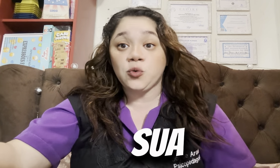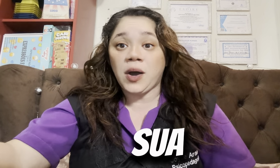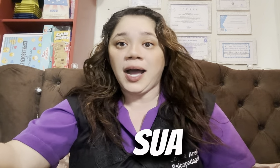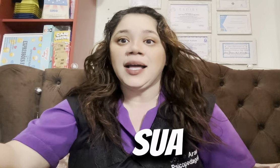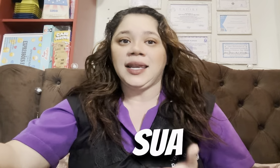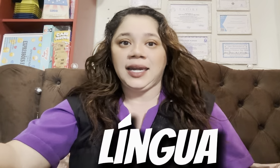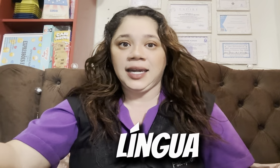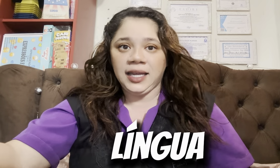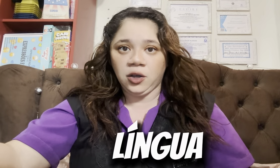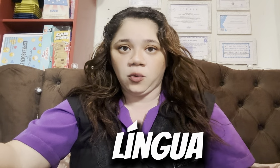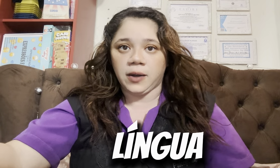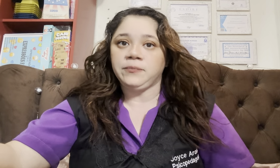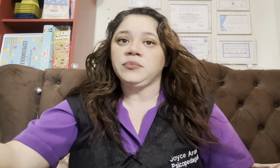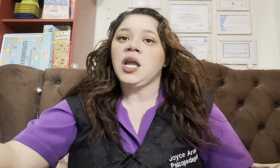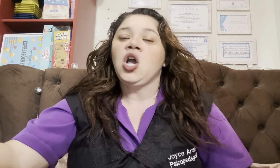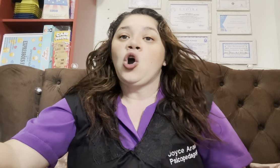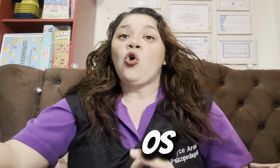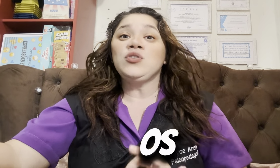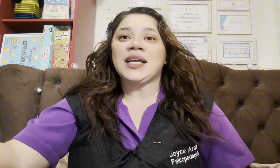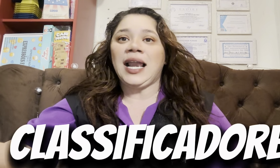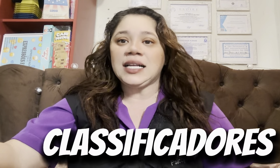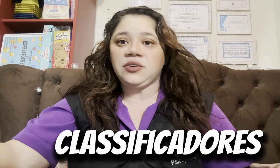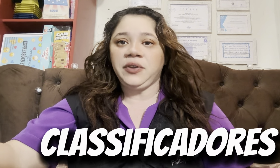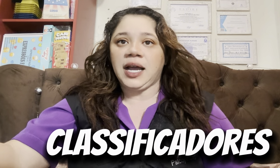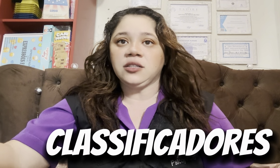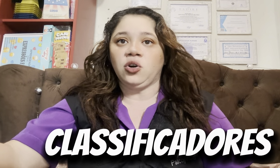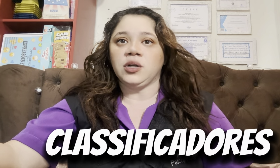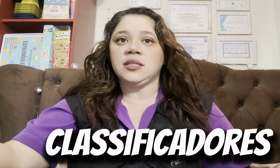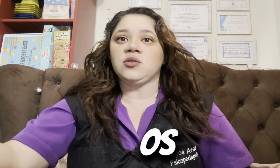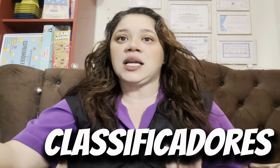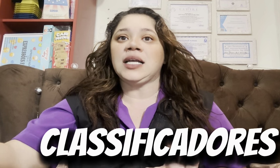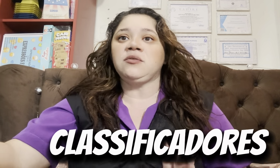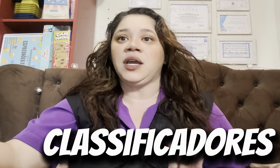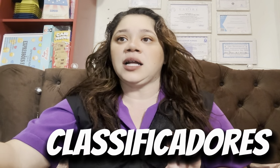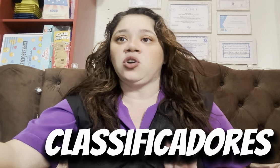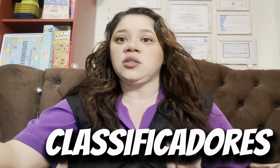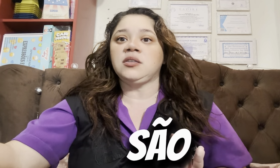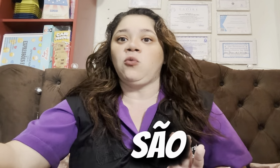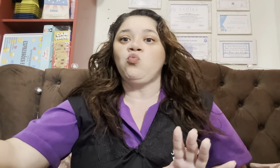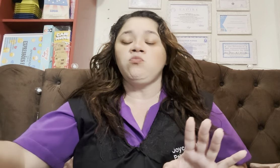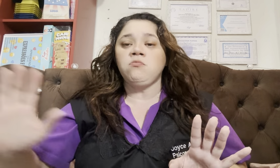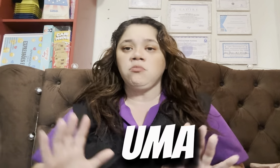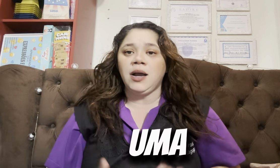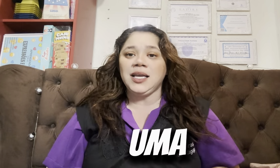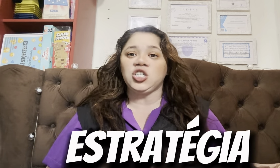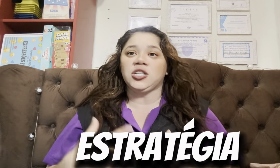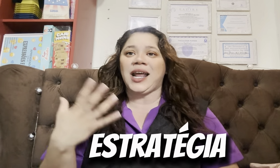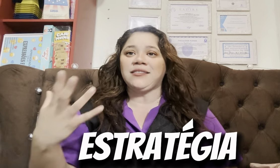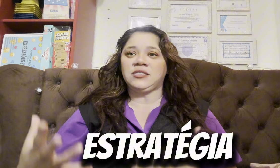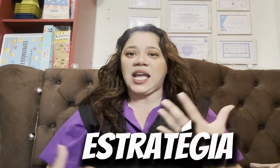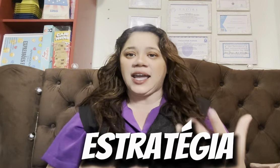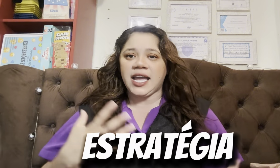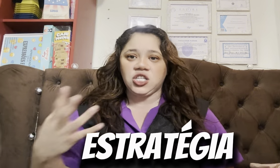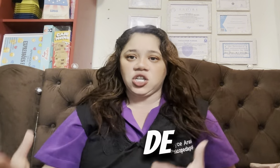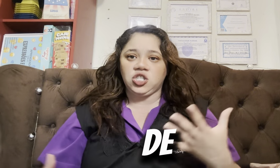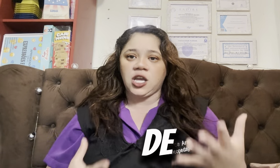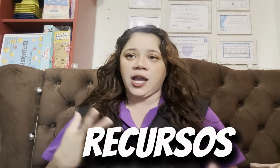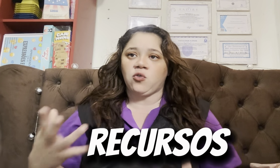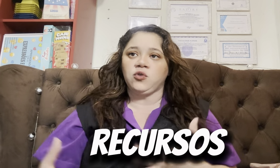sua língua. Os classificadores são uma estratégia de recursos